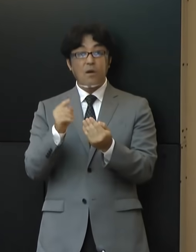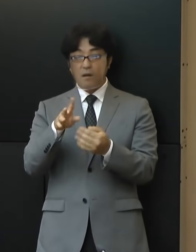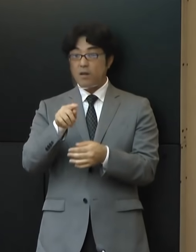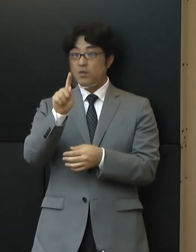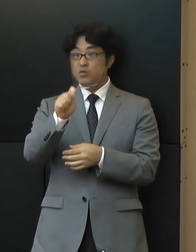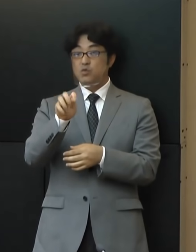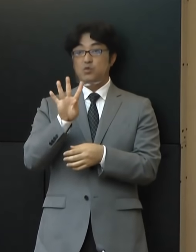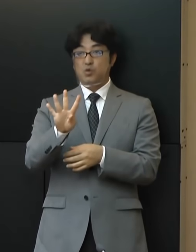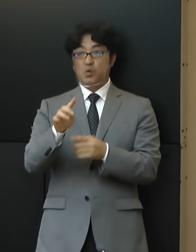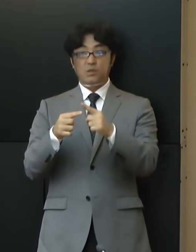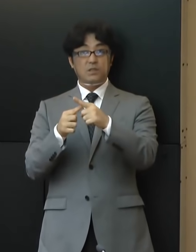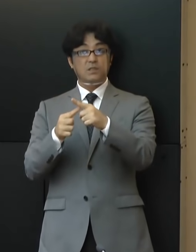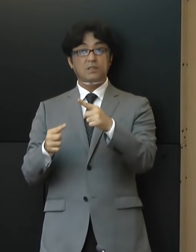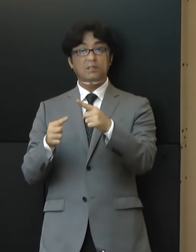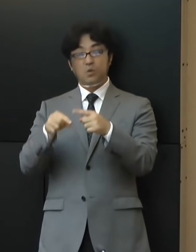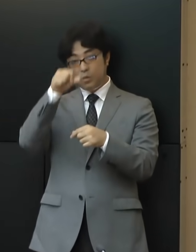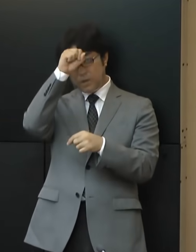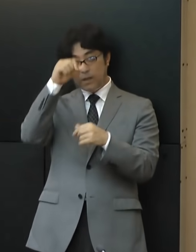んが、